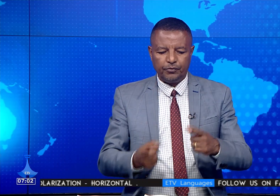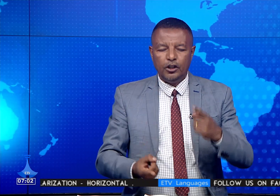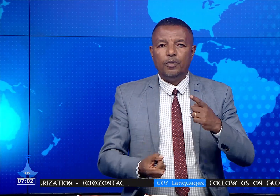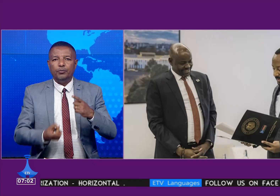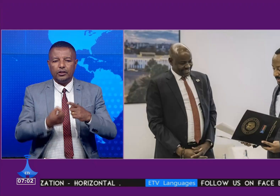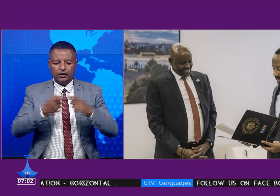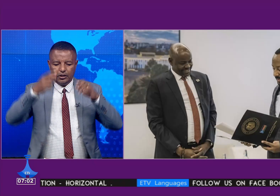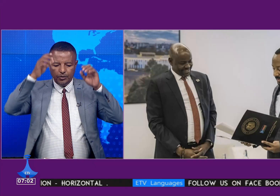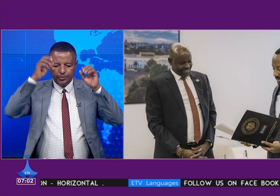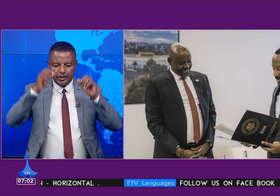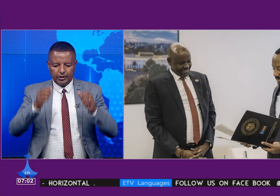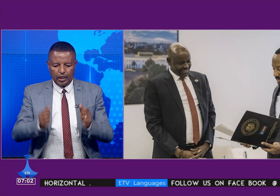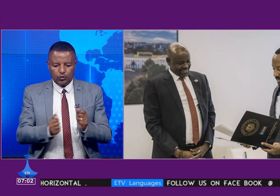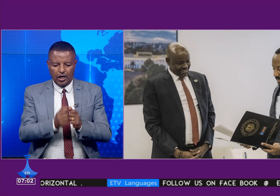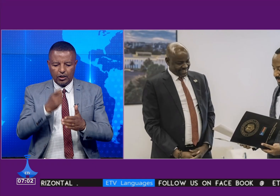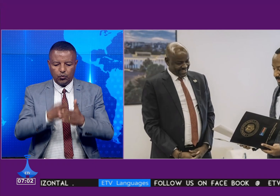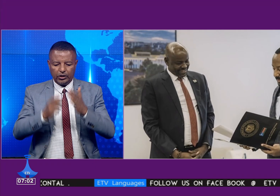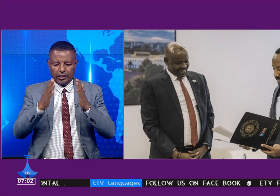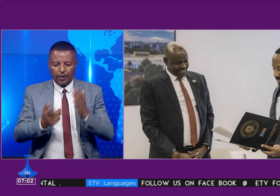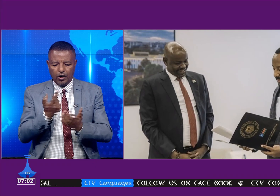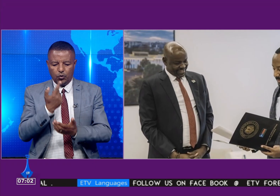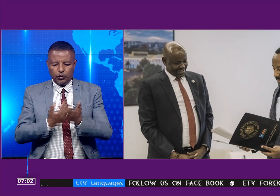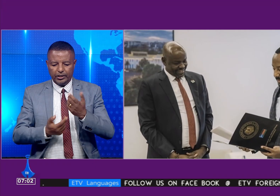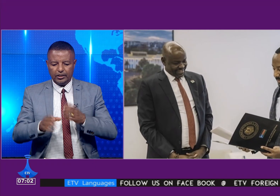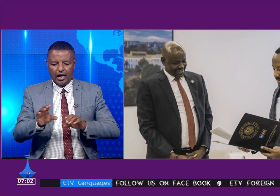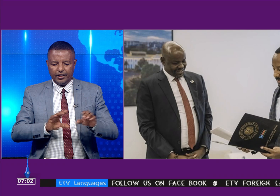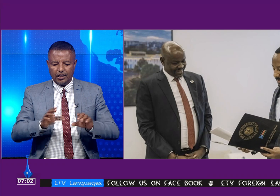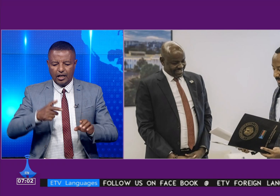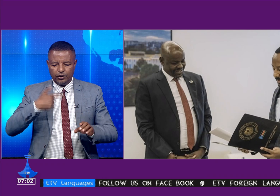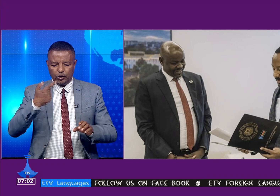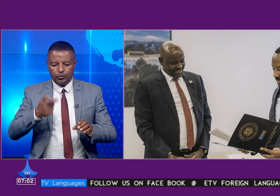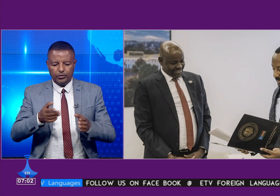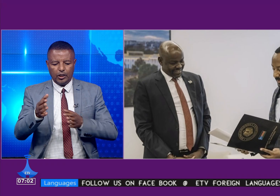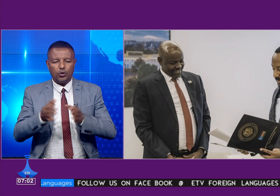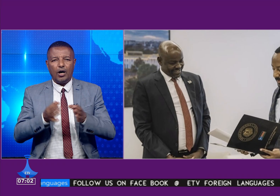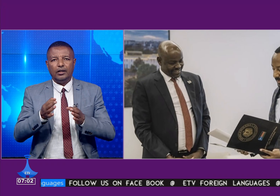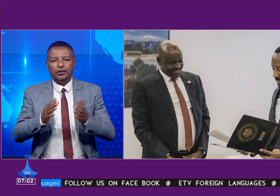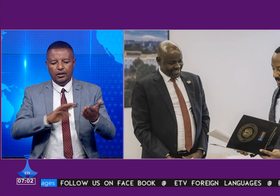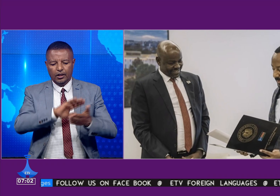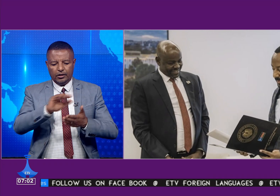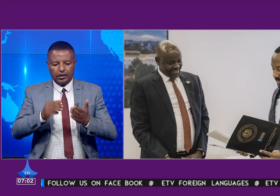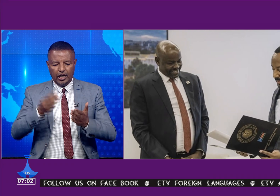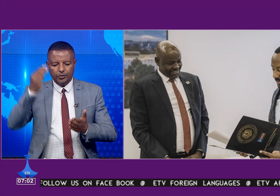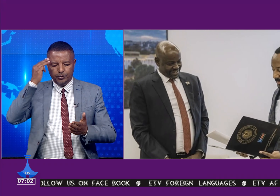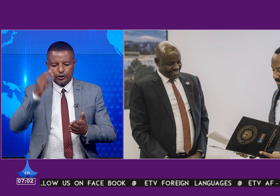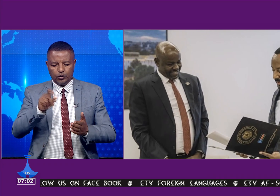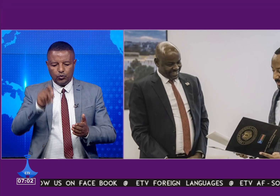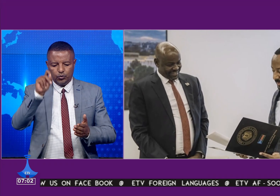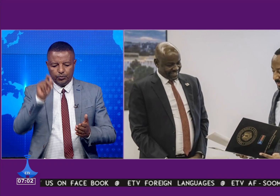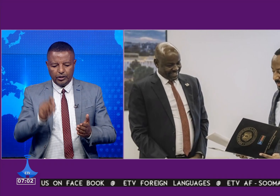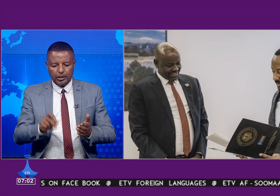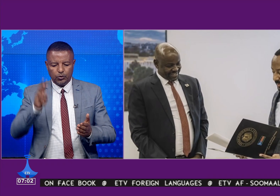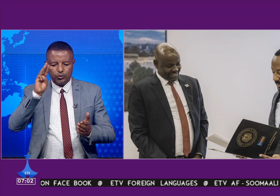አስፍረዋል። ምክትል ፕሬዝዳንቱ ጋር ውጤታማ ውይይት አድርገናል ሲሉም ጠቁመዋል። ጠቅላይ